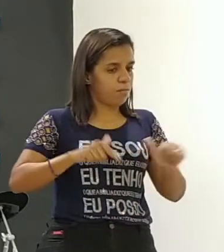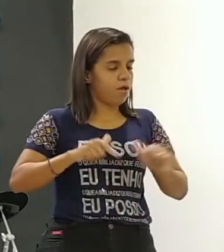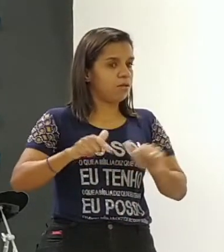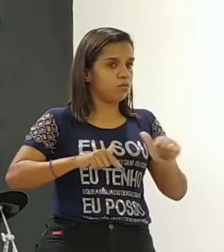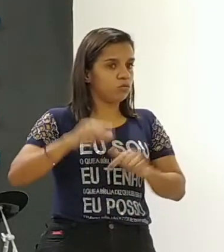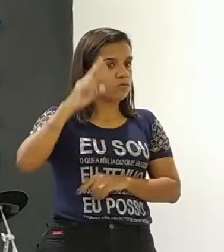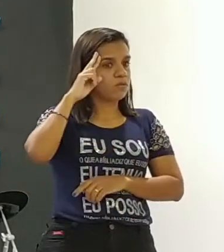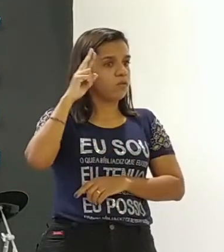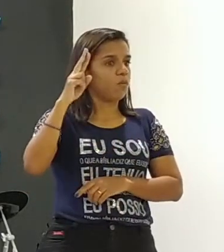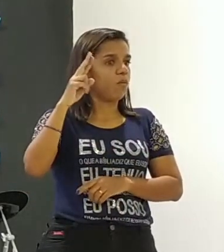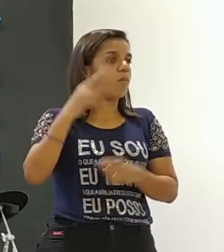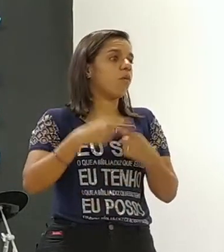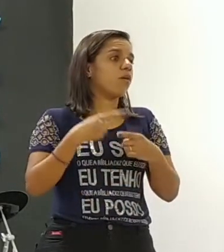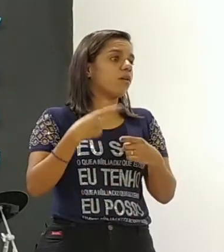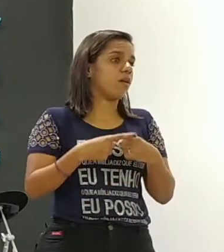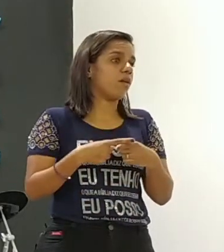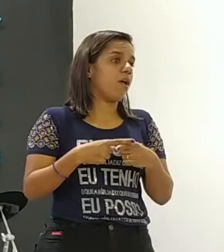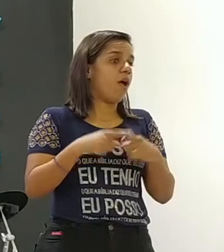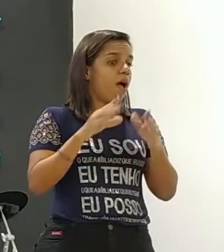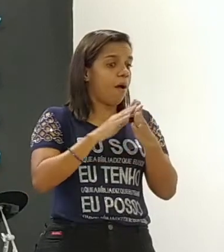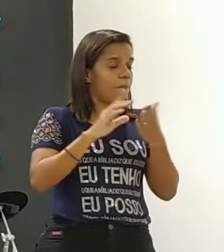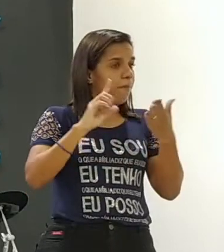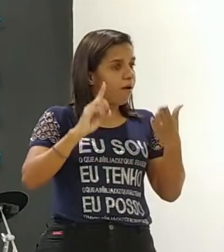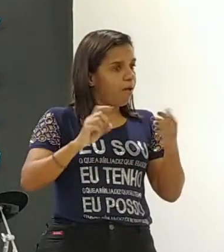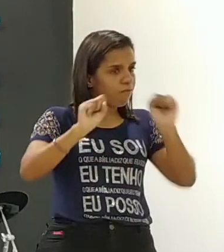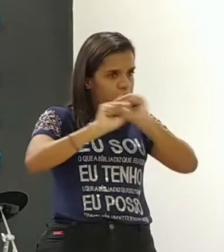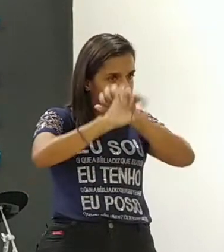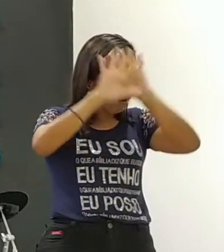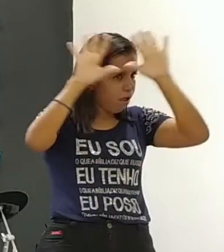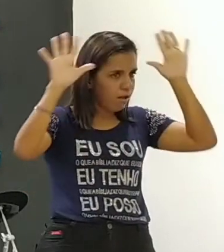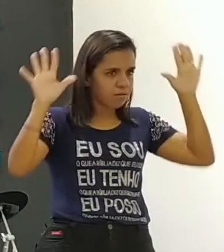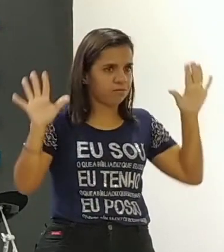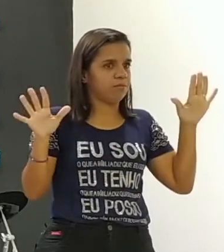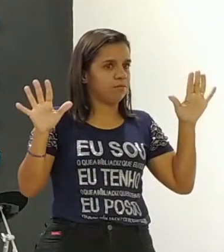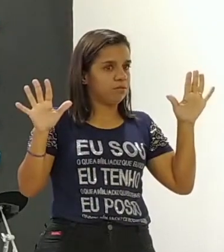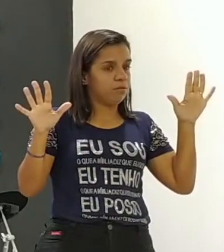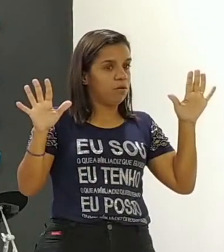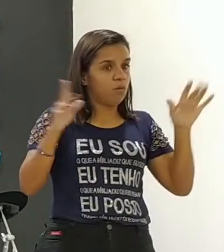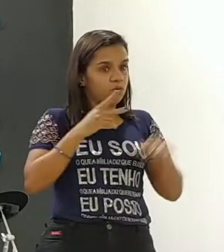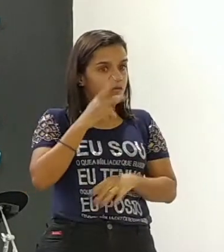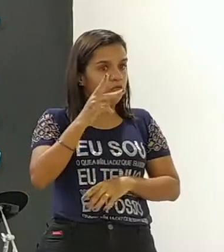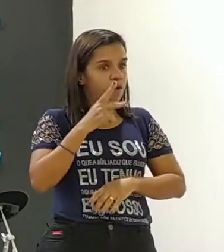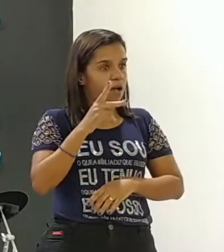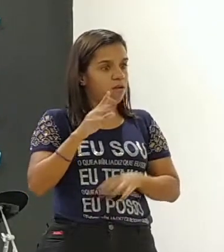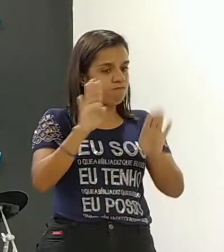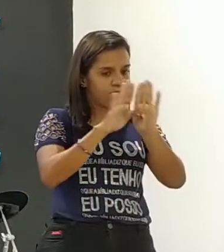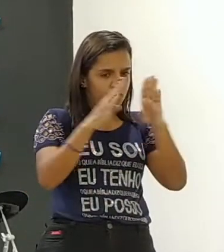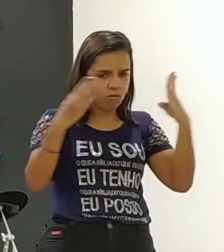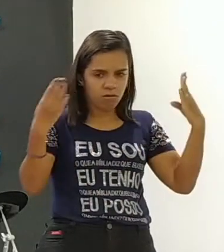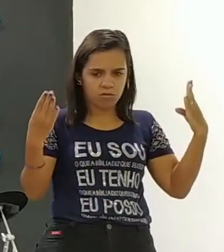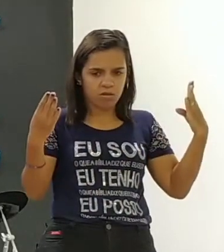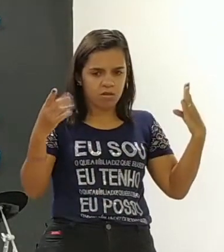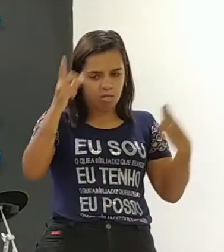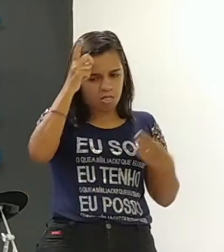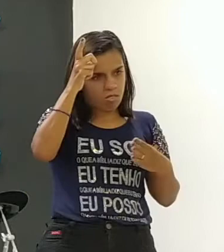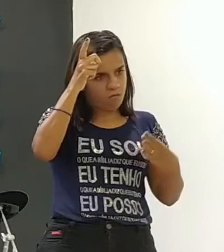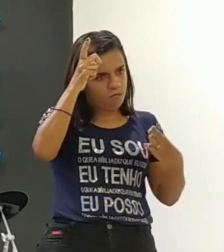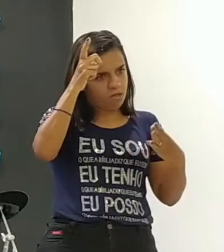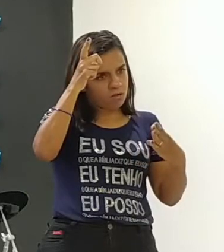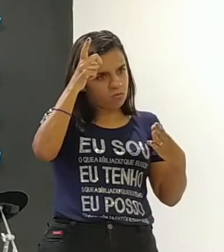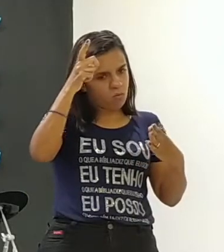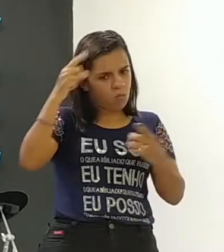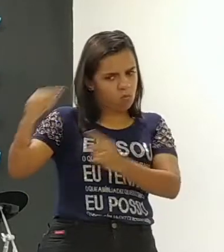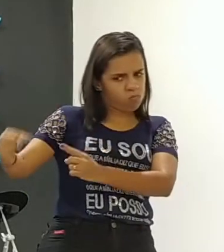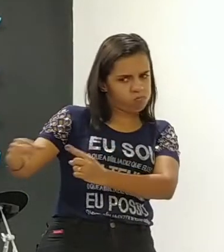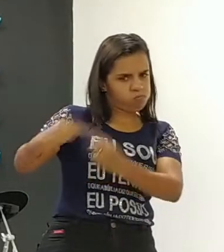Sabe por quê, irmãos? Porque a palavra de Deus é muito clara quando ela diz que as portas do inferno não